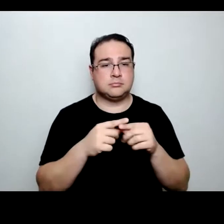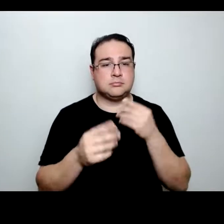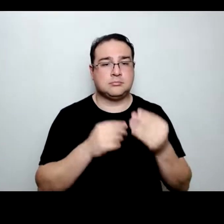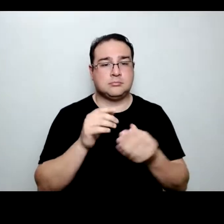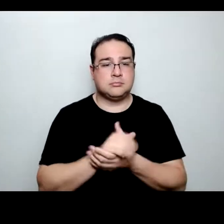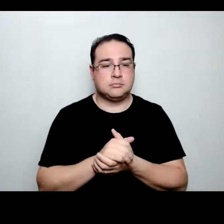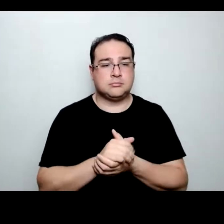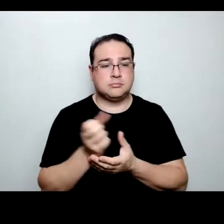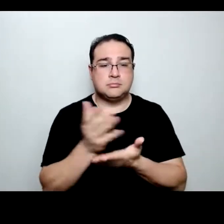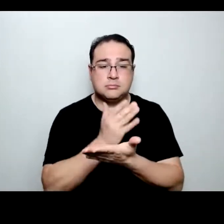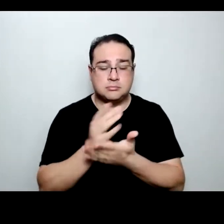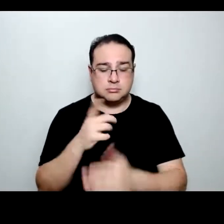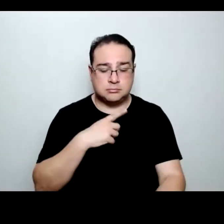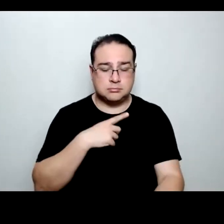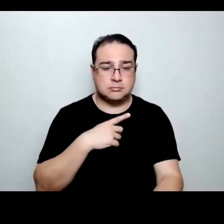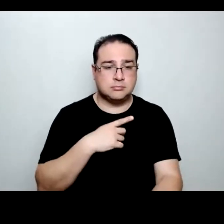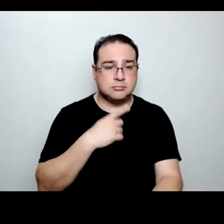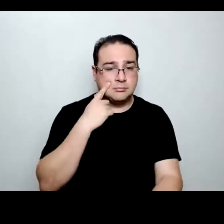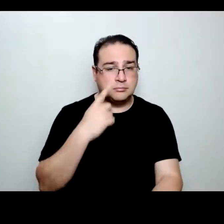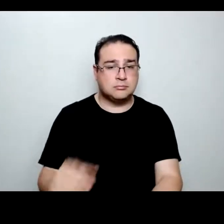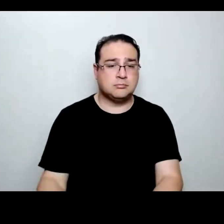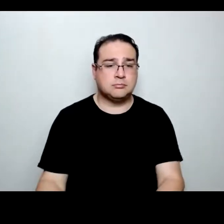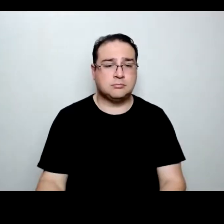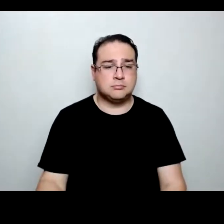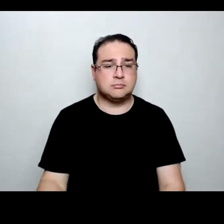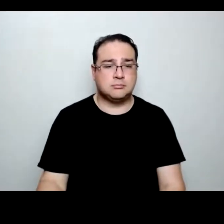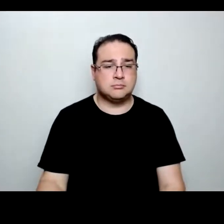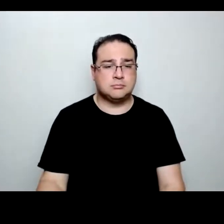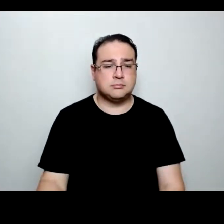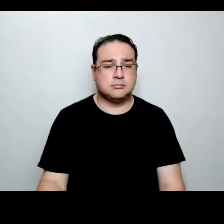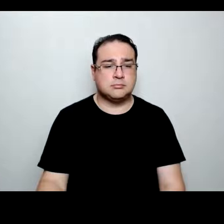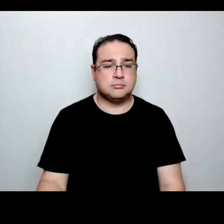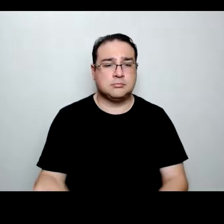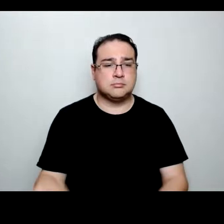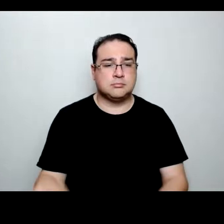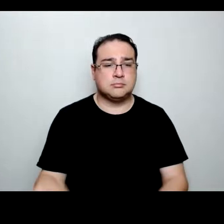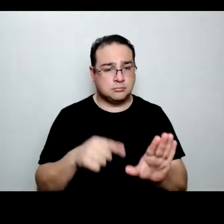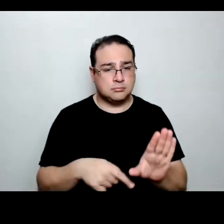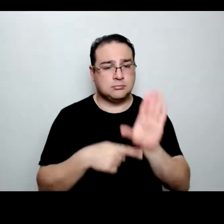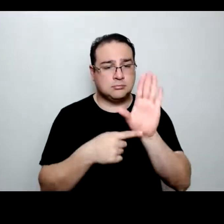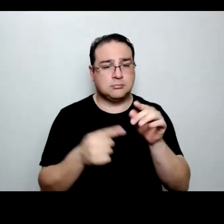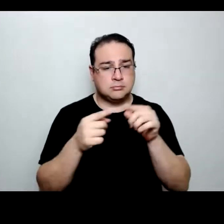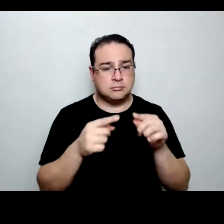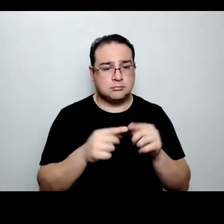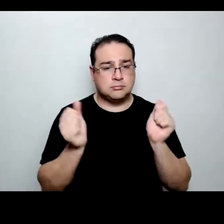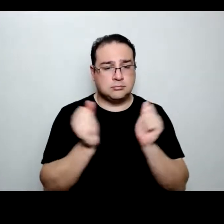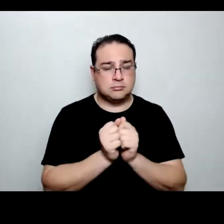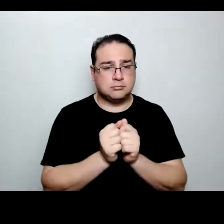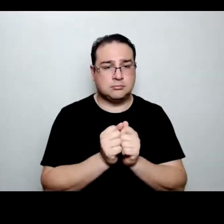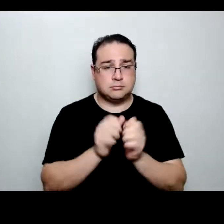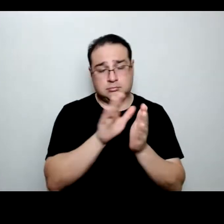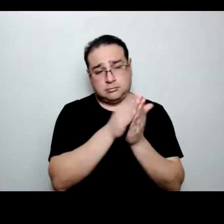mencionou, alguns aplicativos são aplicativos de suporte à tradução da